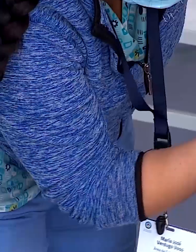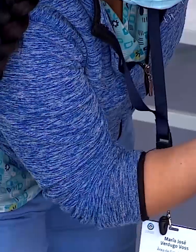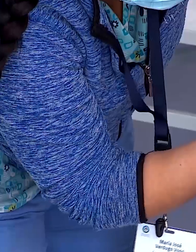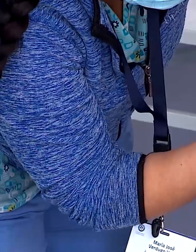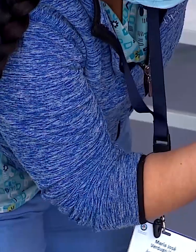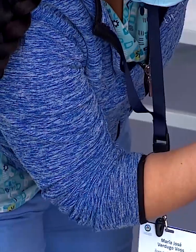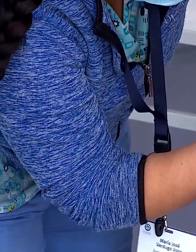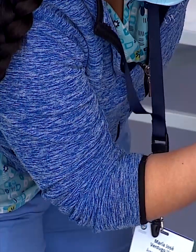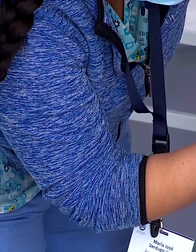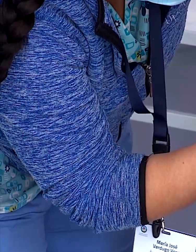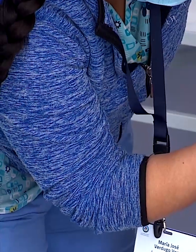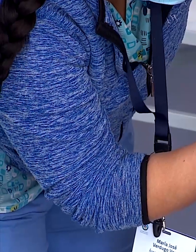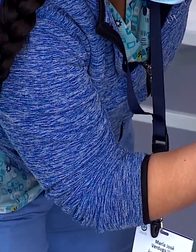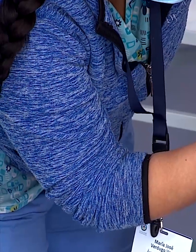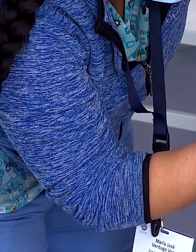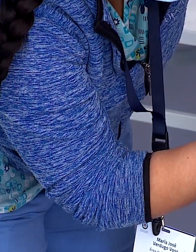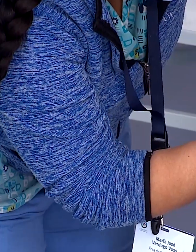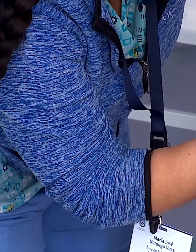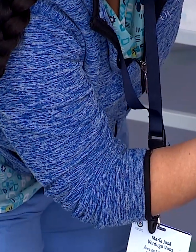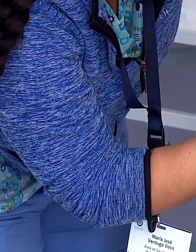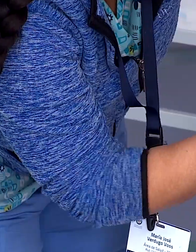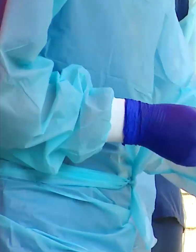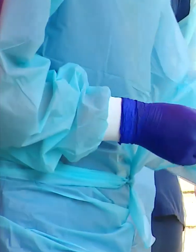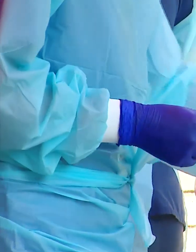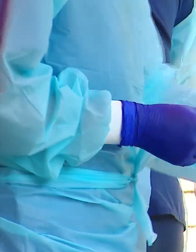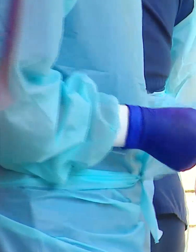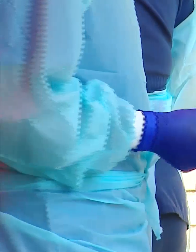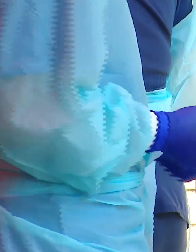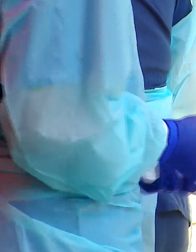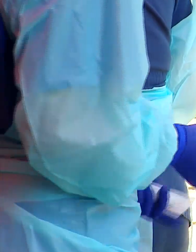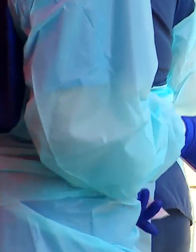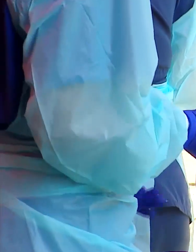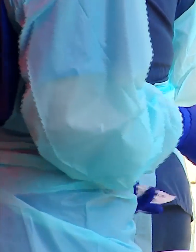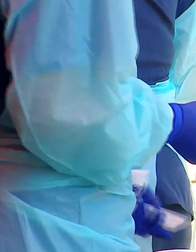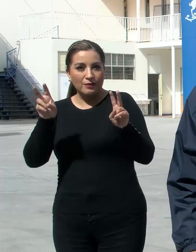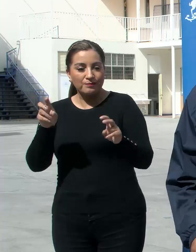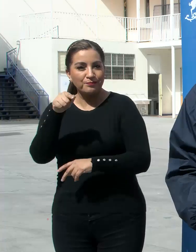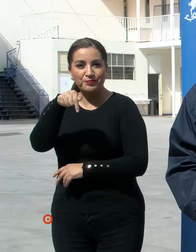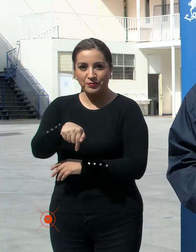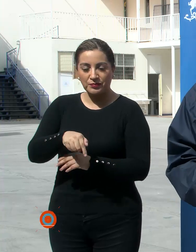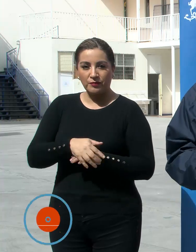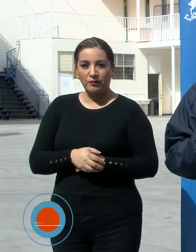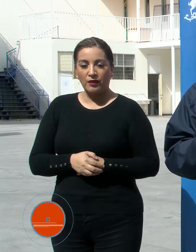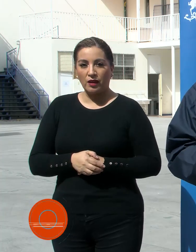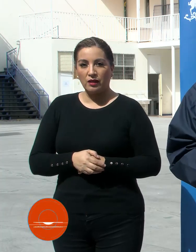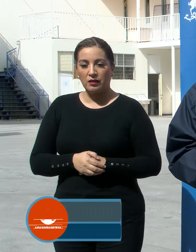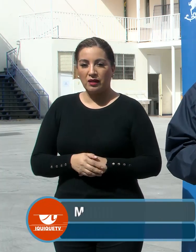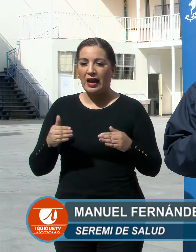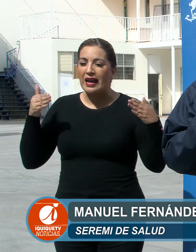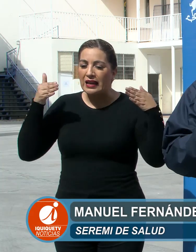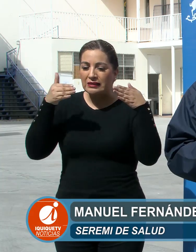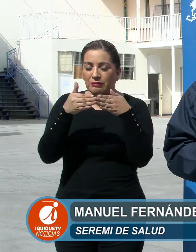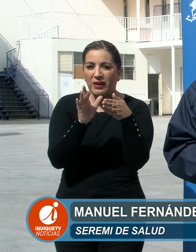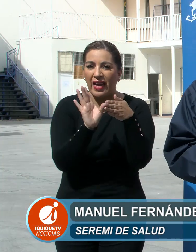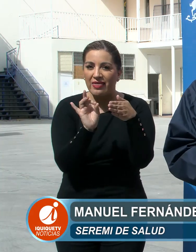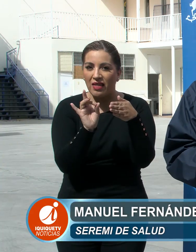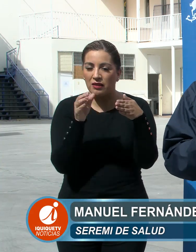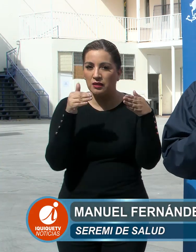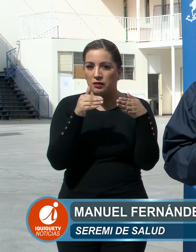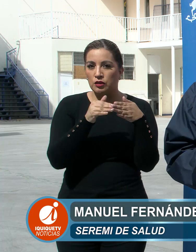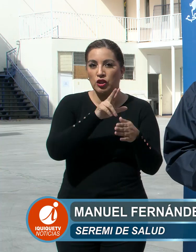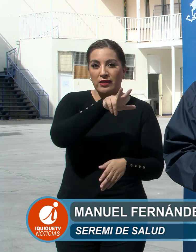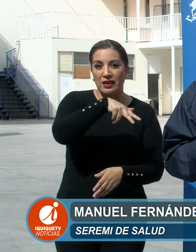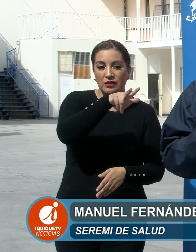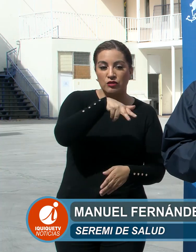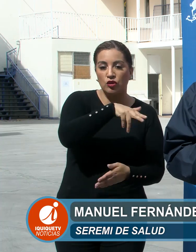que no han completado su esquema de inmunización contra el COVID-19. Hoy día se concentran en el rango que